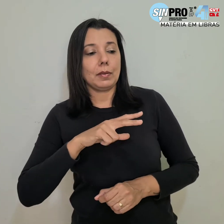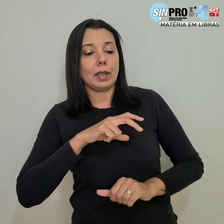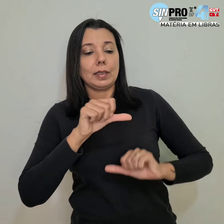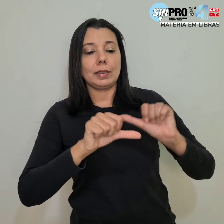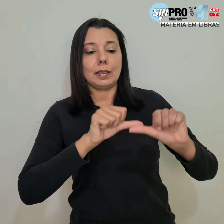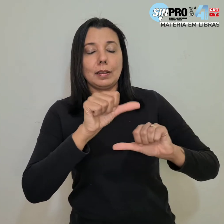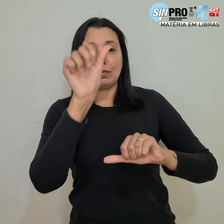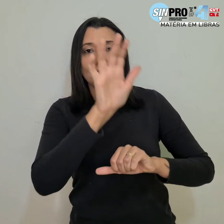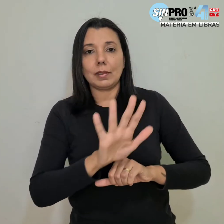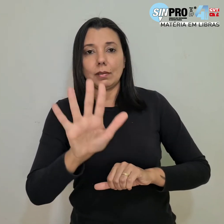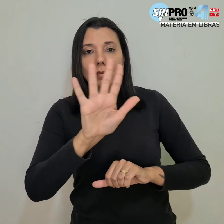patrimônios nacionais,